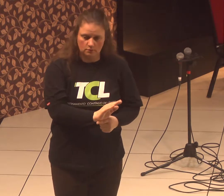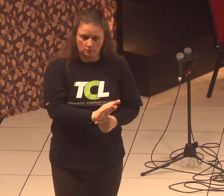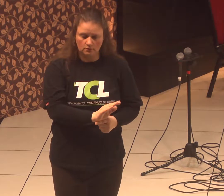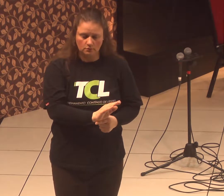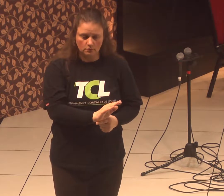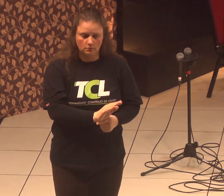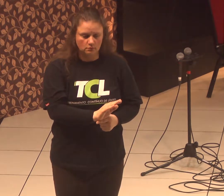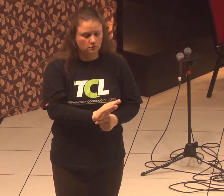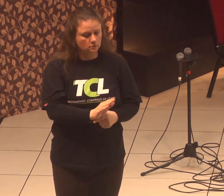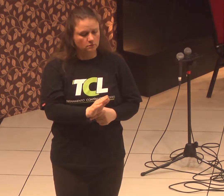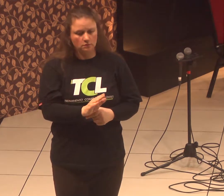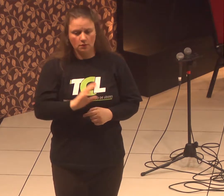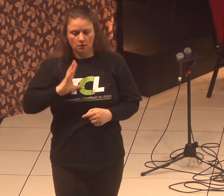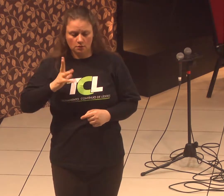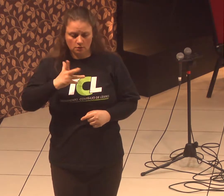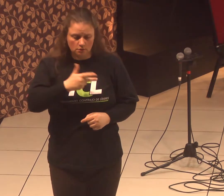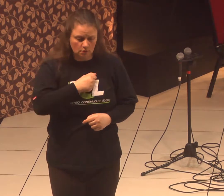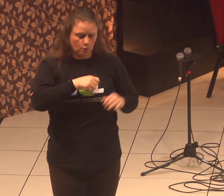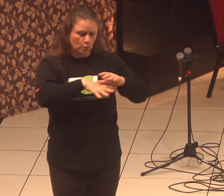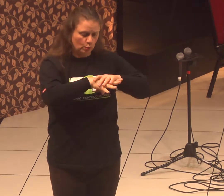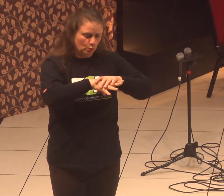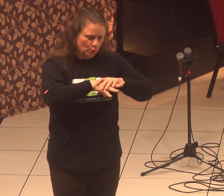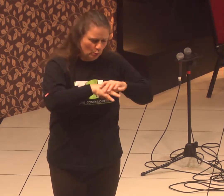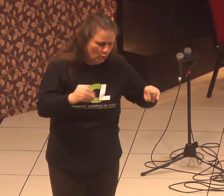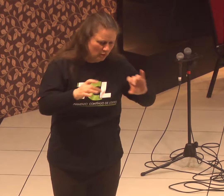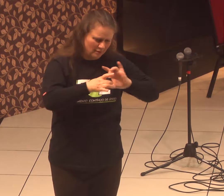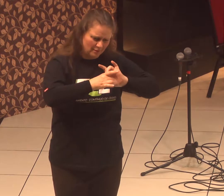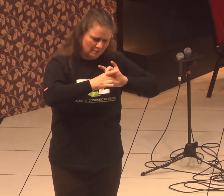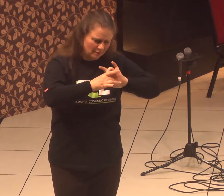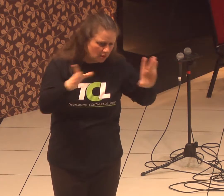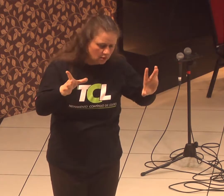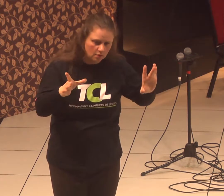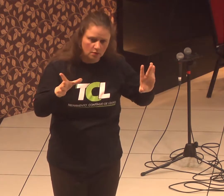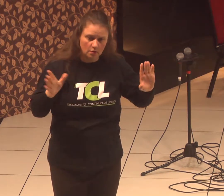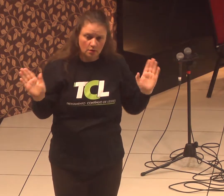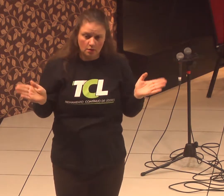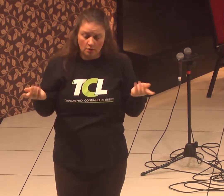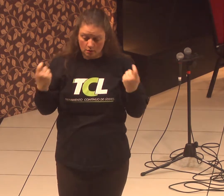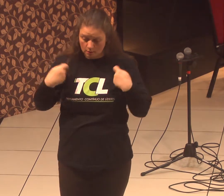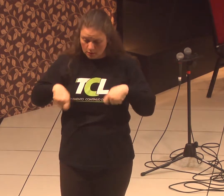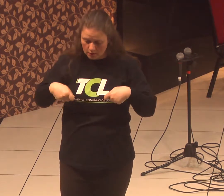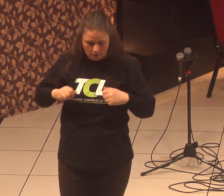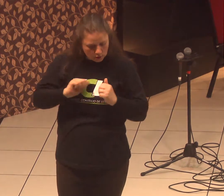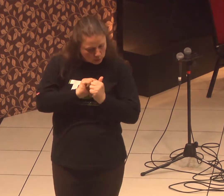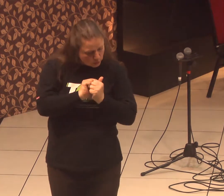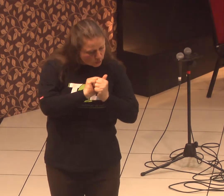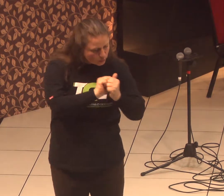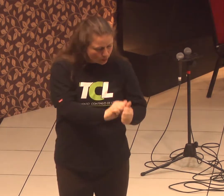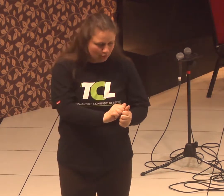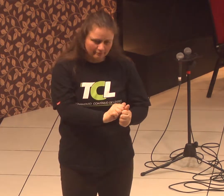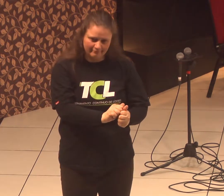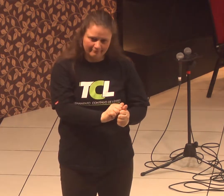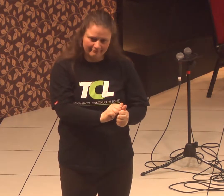seja salvação, cura, libertação, alguma outra bênção, nós precisamos estar junto a essas pessoas e ajudá-las.